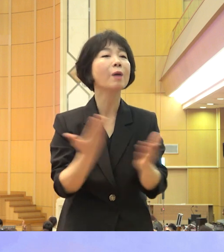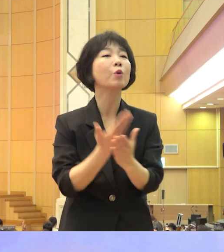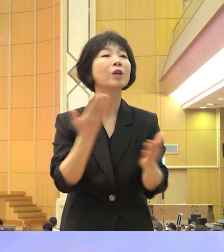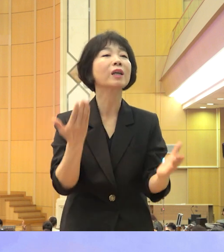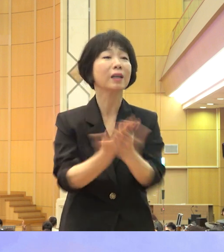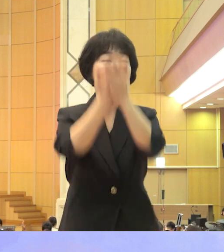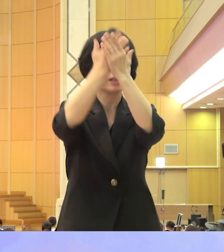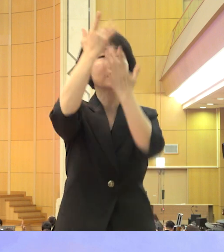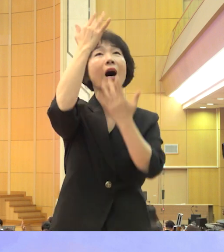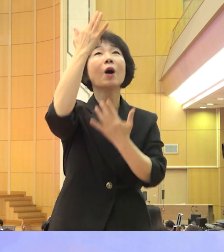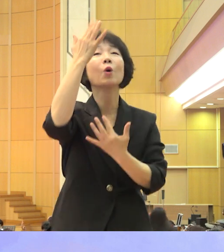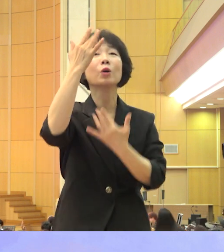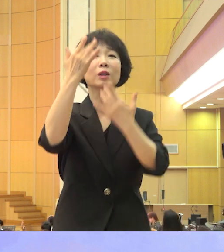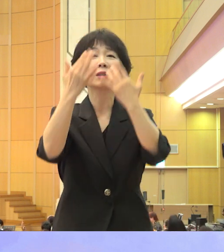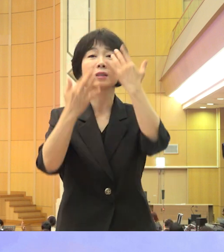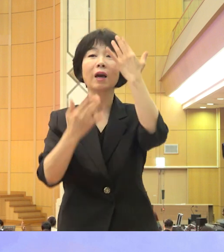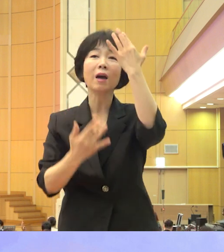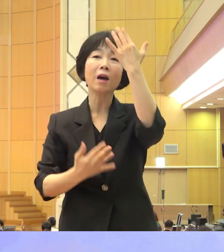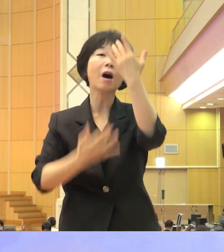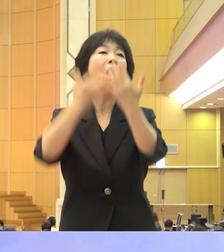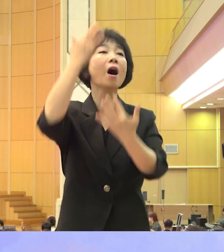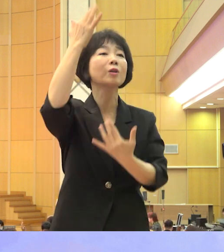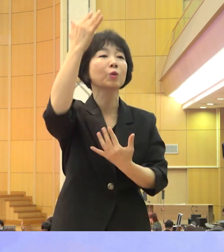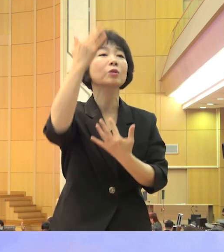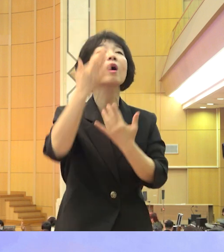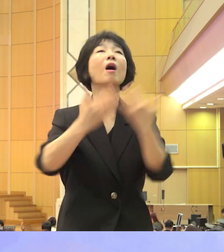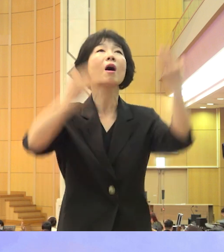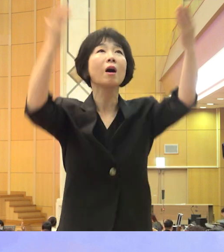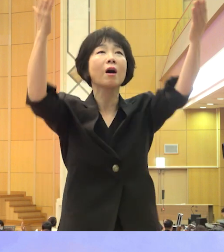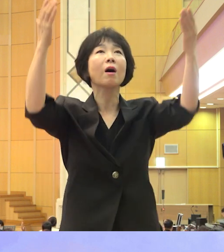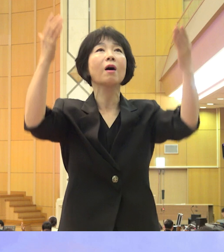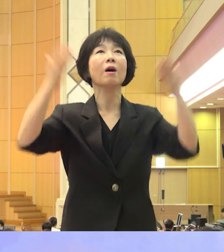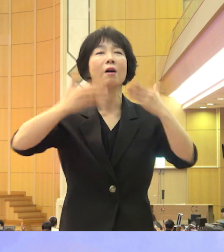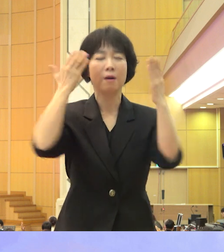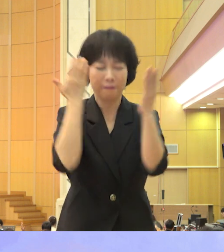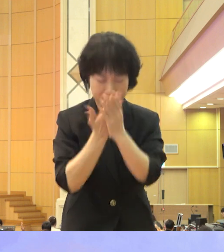부흥의 불길 타오르게 하소서.